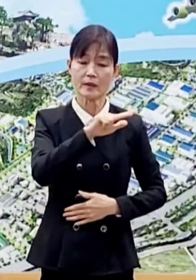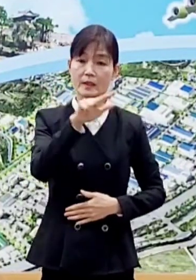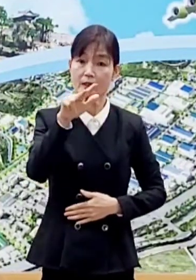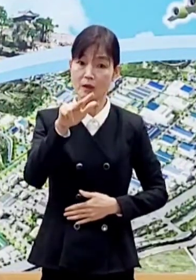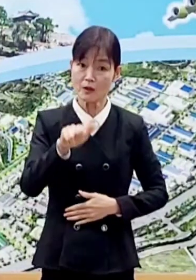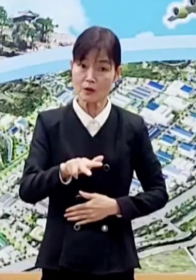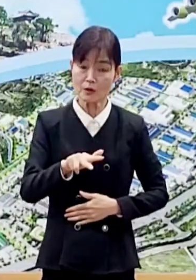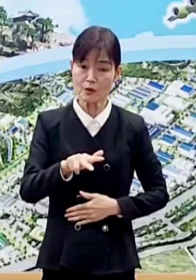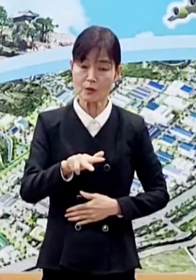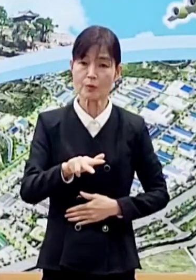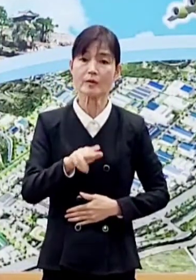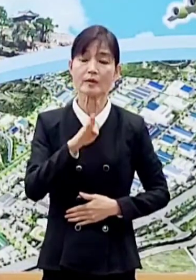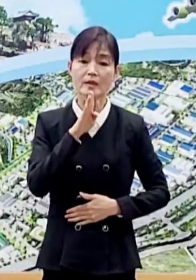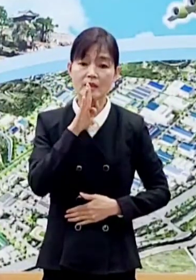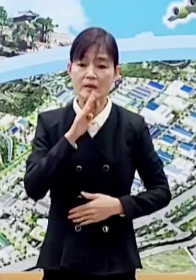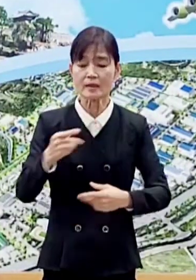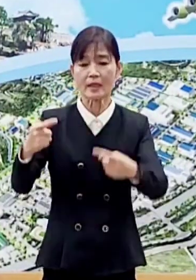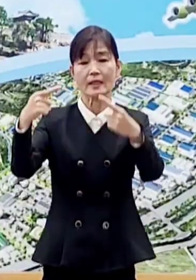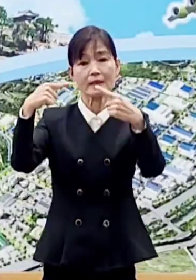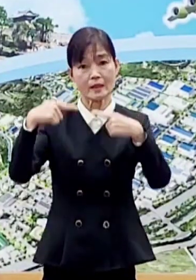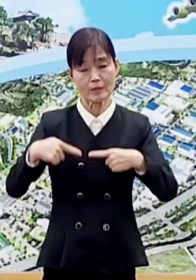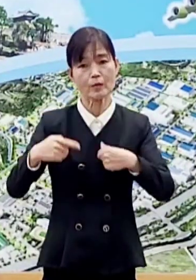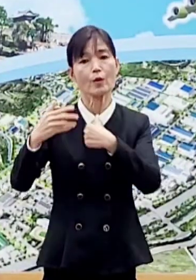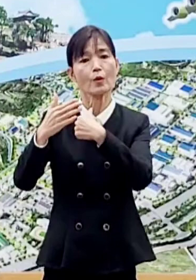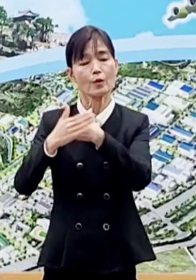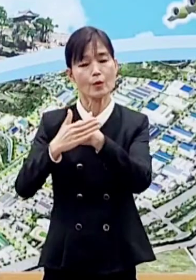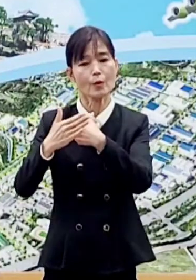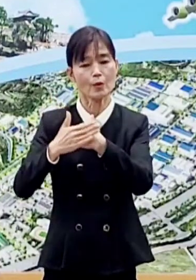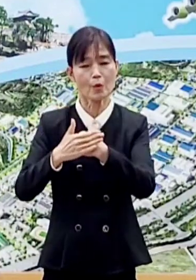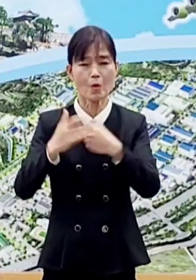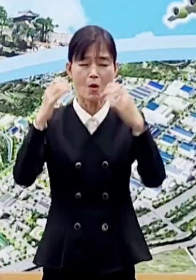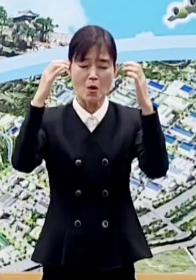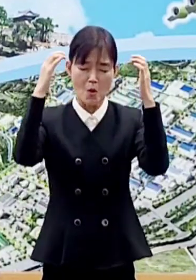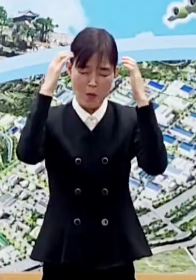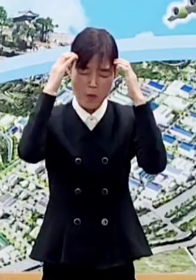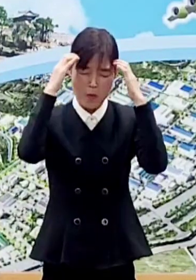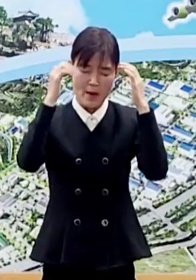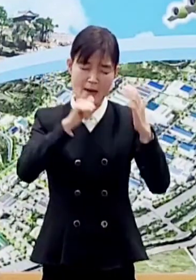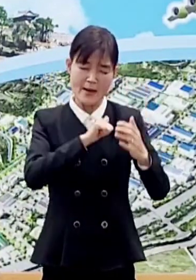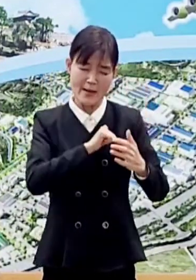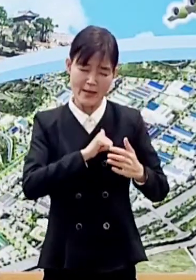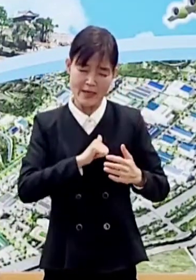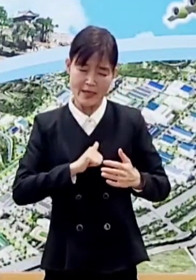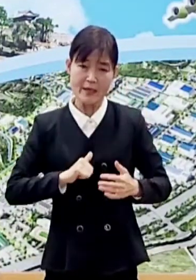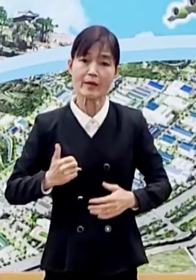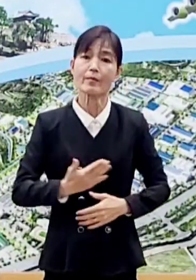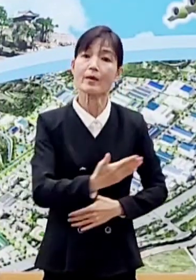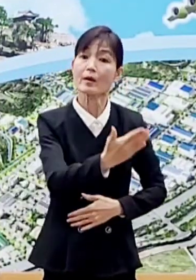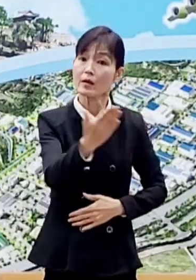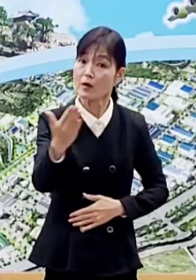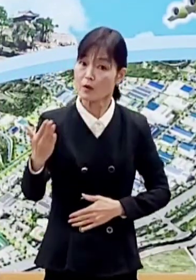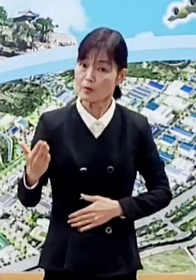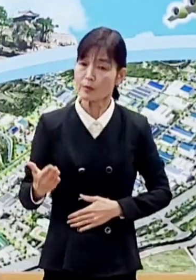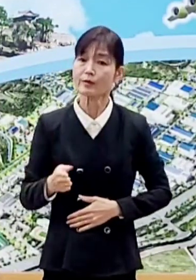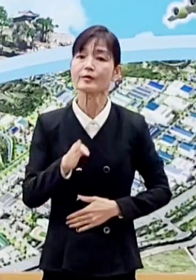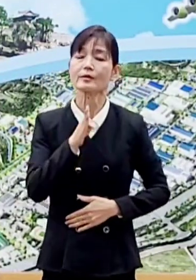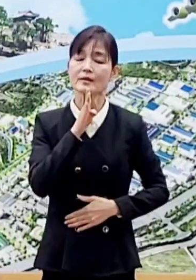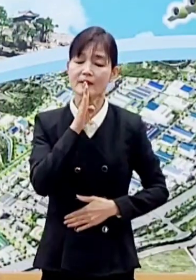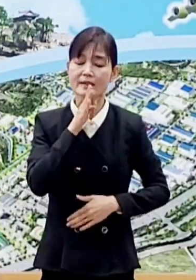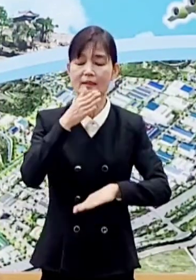방역 조치에 적극 협조해 주시고 기꺼이 고통 분담에 동참해 주신 시민